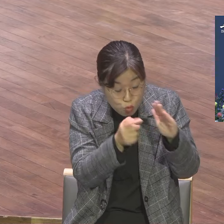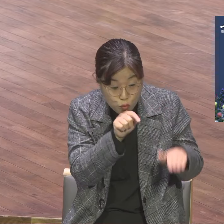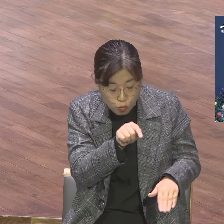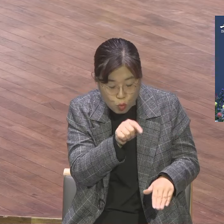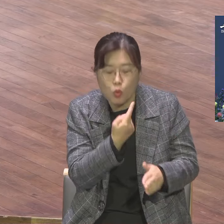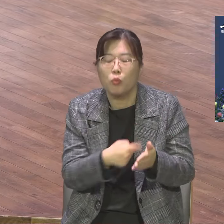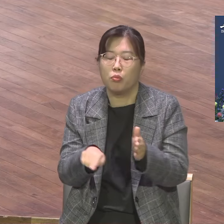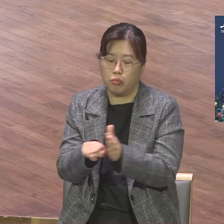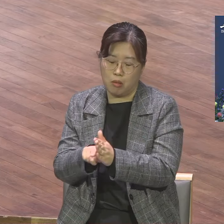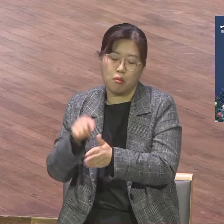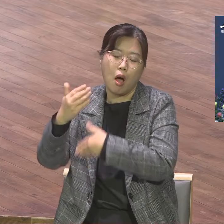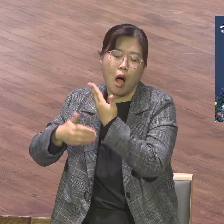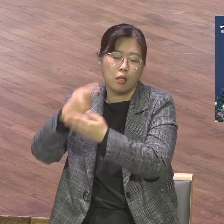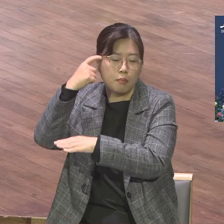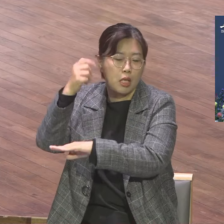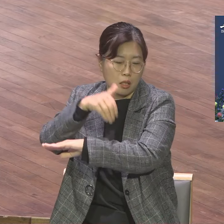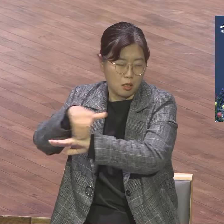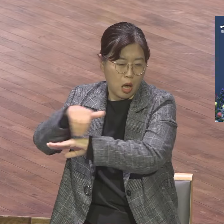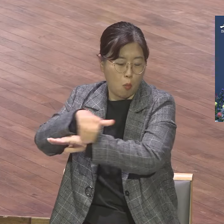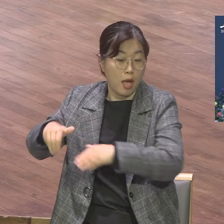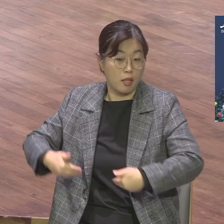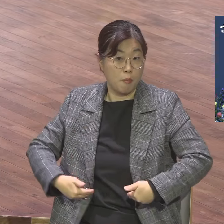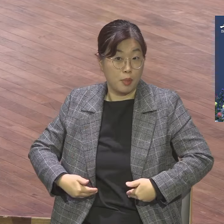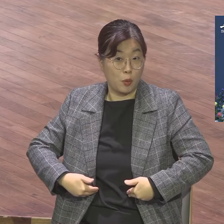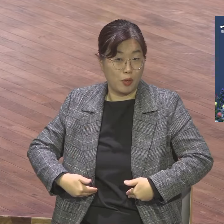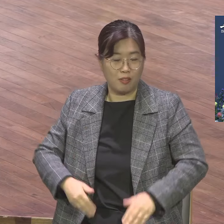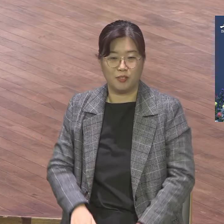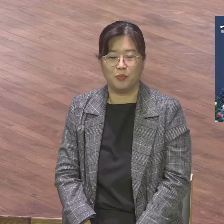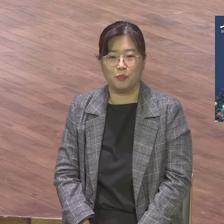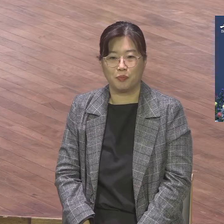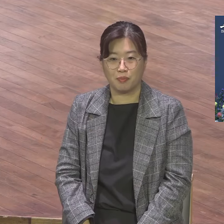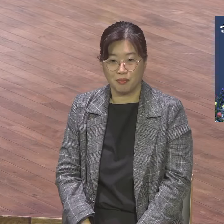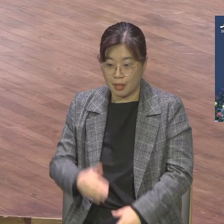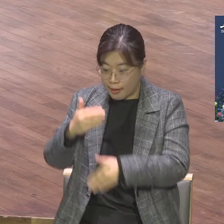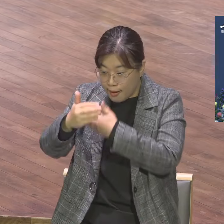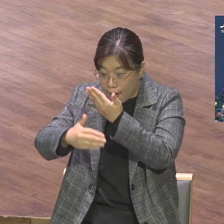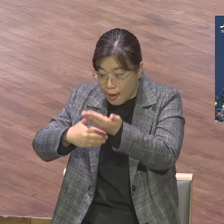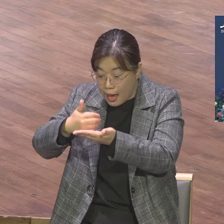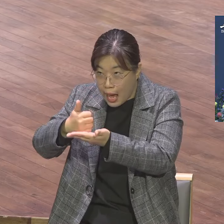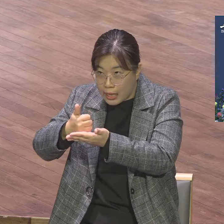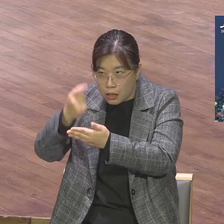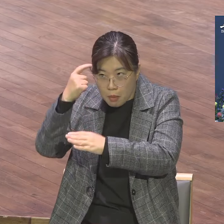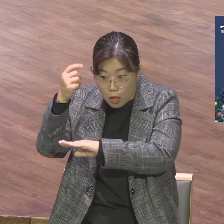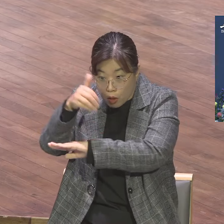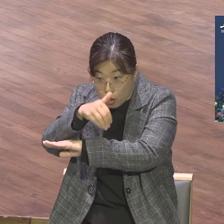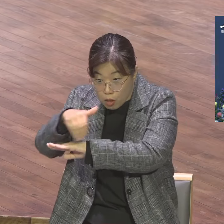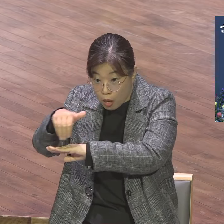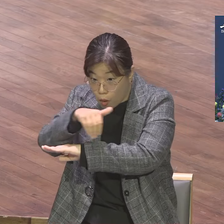하나님의 작정은 상황과 환경에 따라서 바뀌는 게 아니에요.